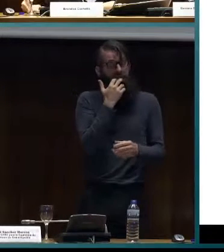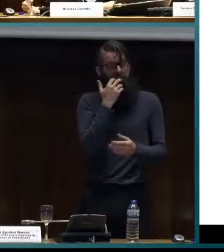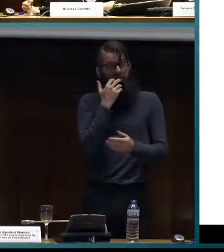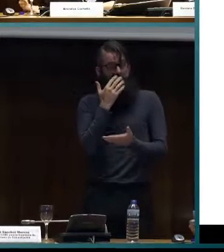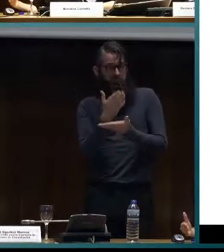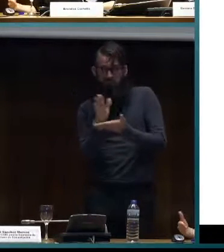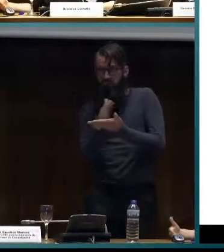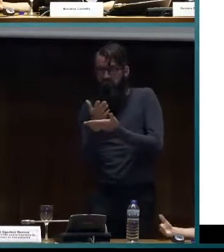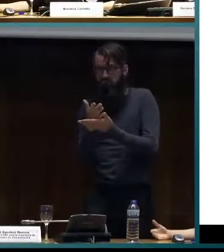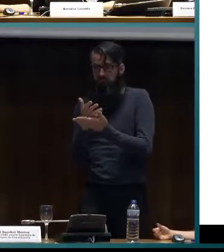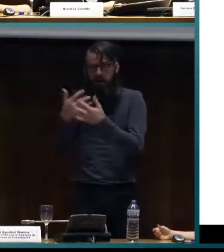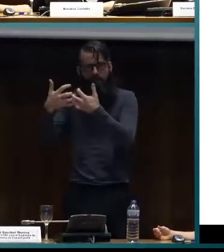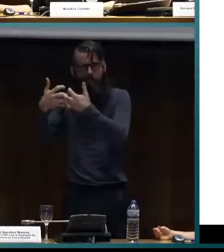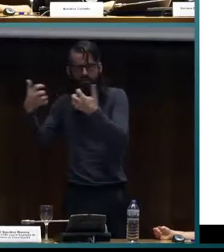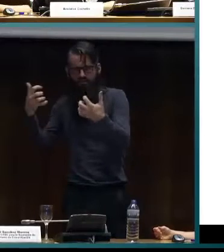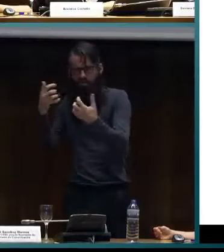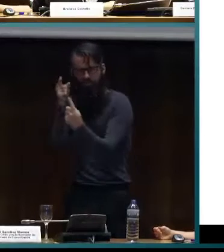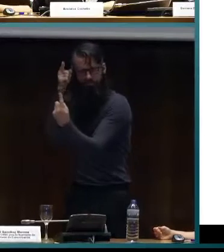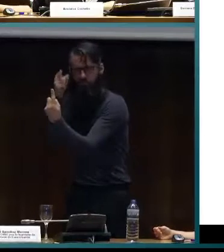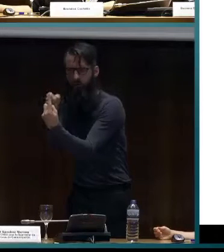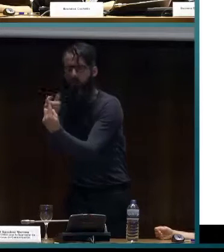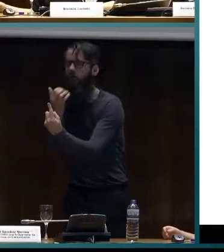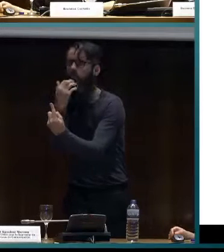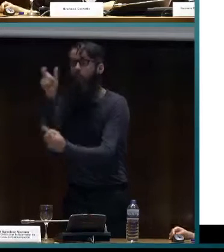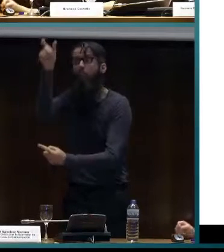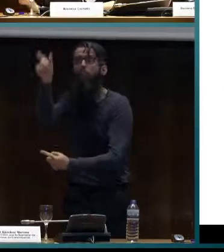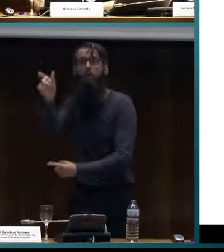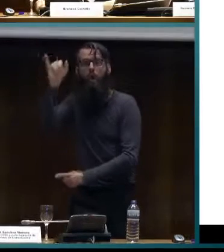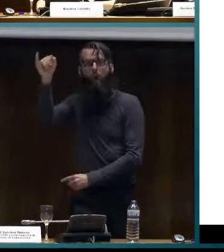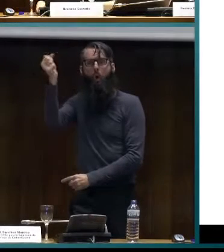en Madrid Juan come muy bien.